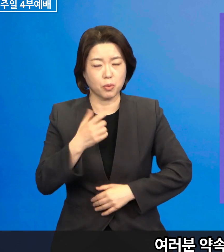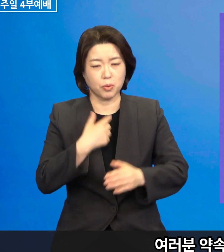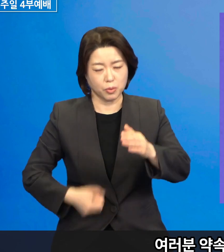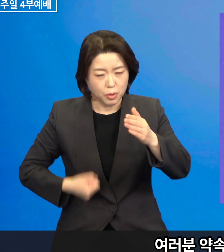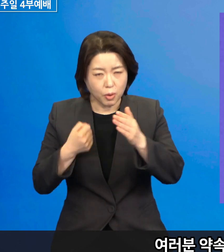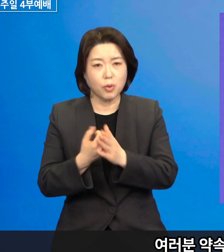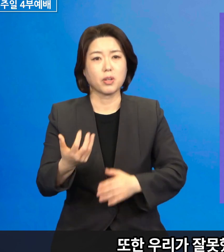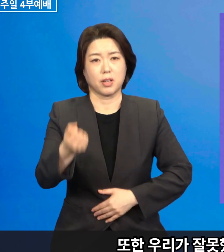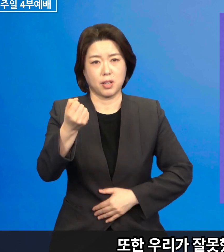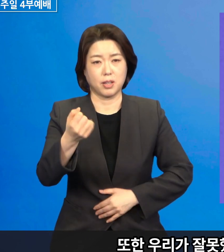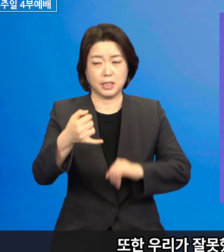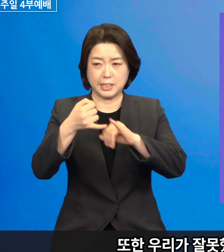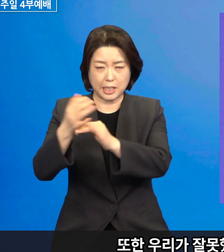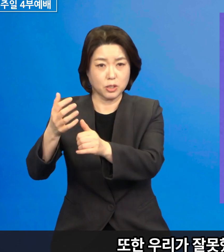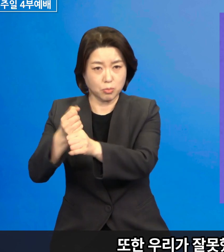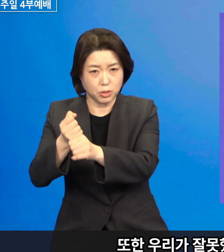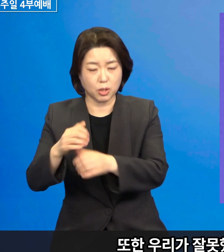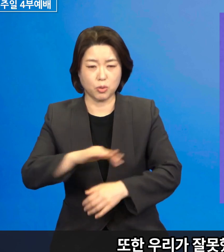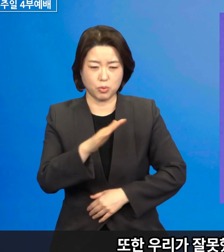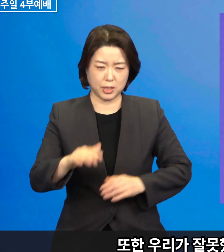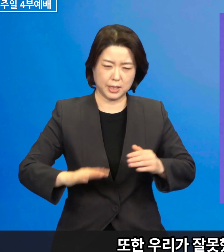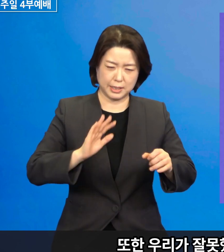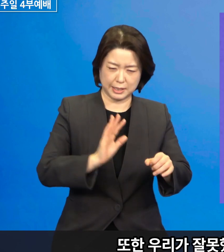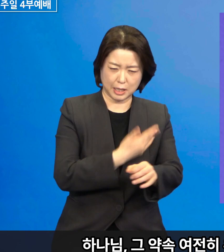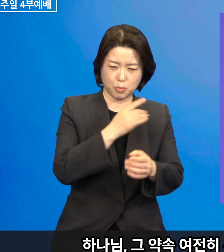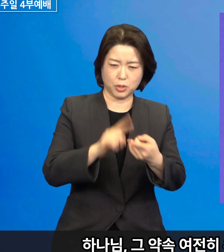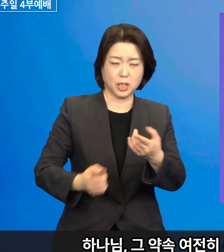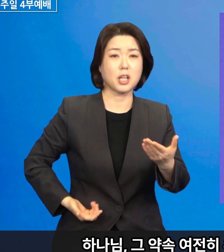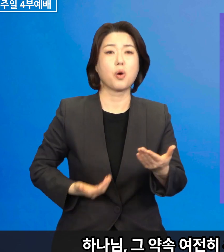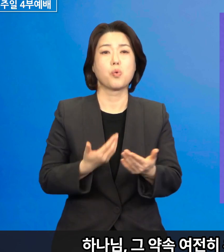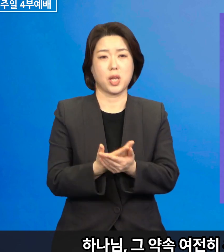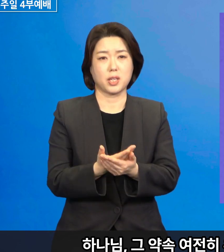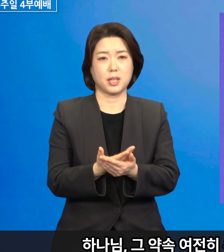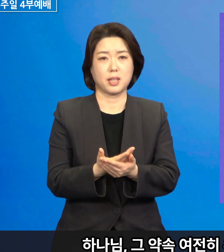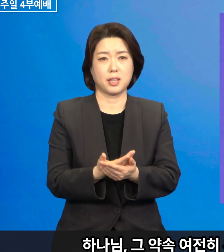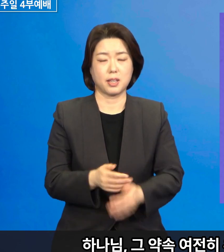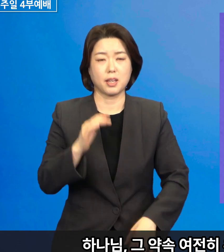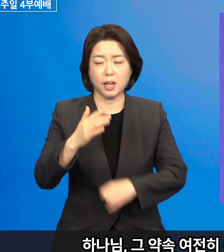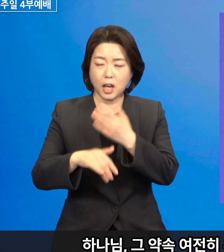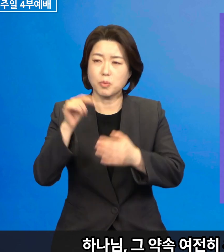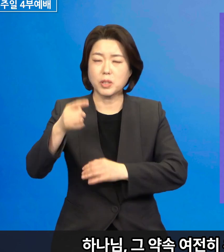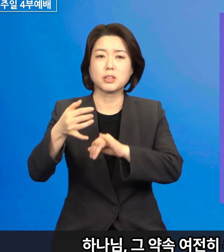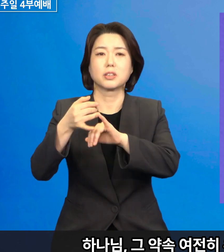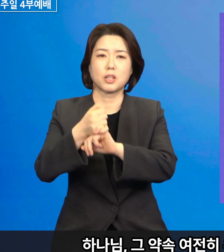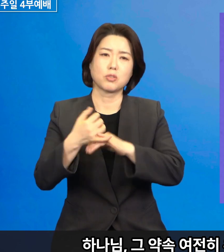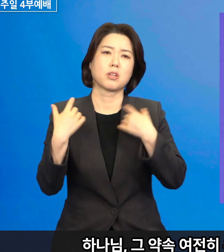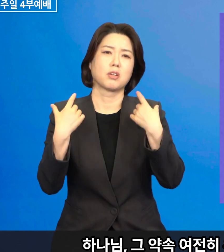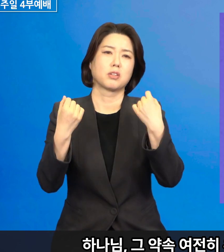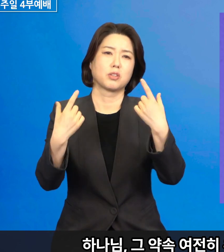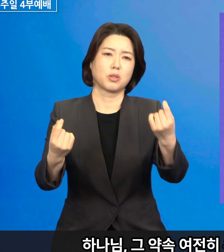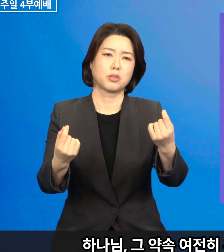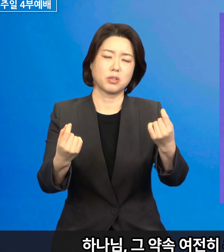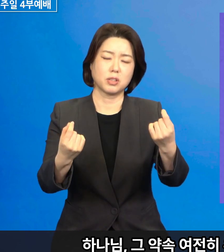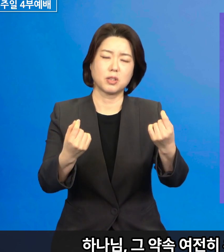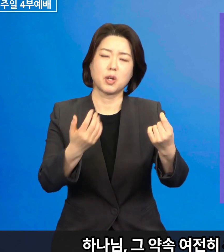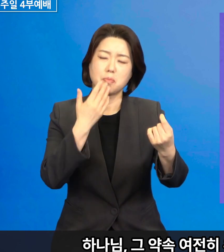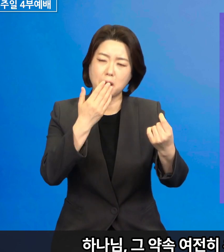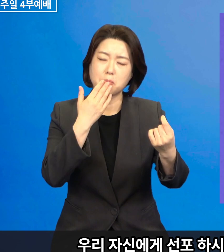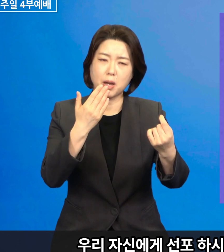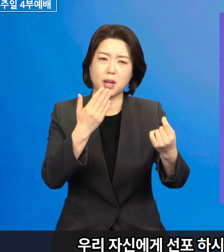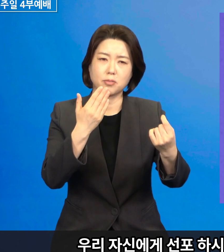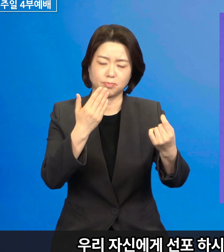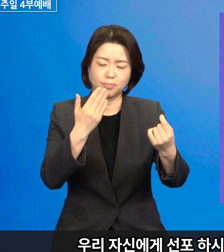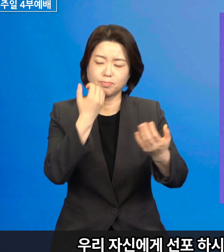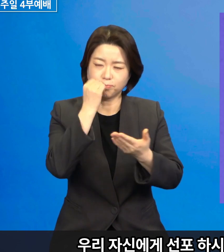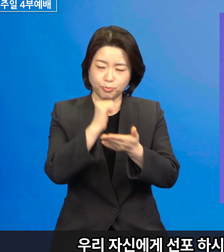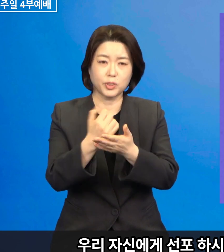약속을 붙잡으시고 또한 우리가 잘못했던 것을 회개하면서 하나님 그 약속 여전히 유효한 거 하나님 믿습니다.